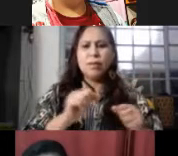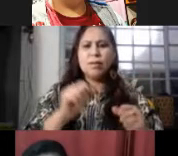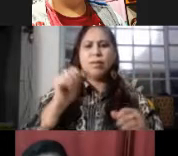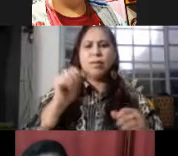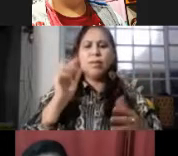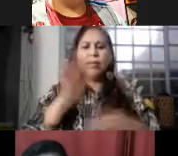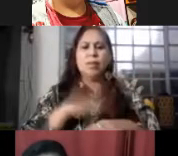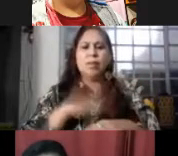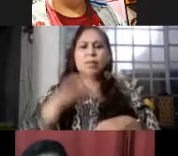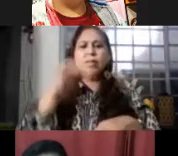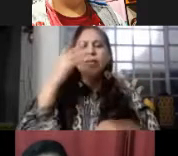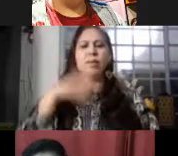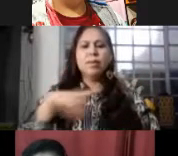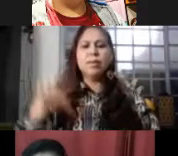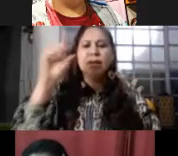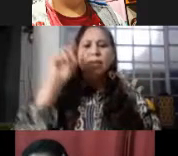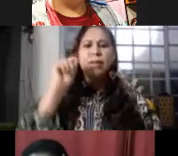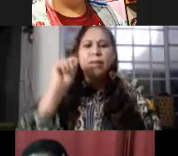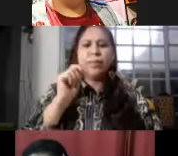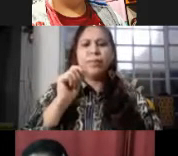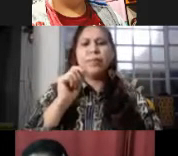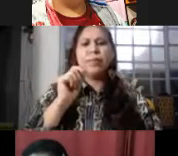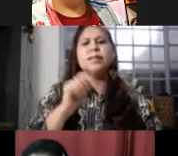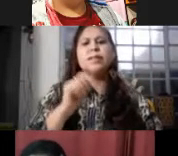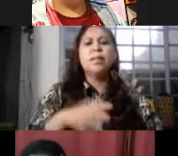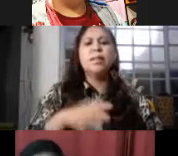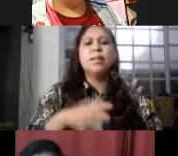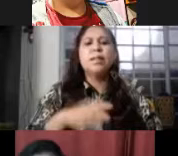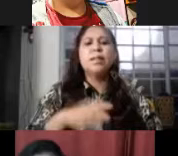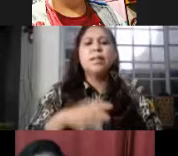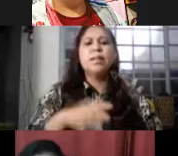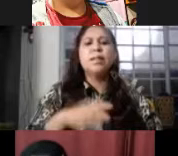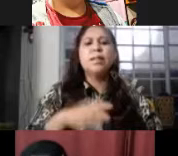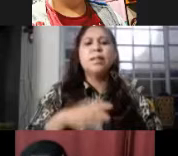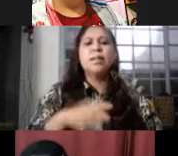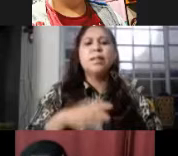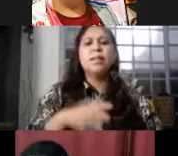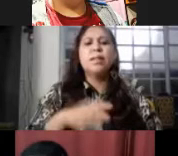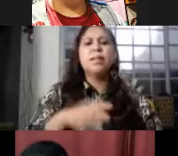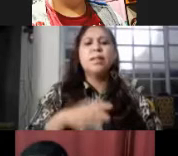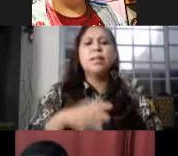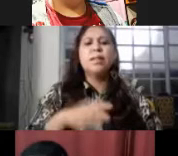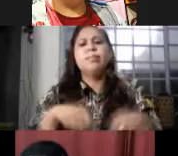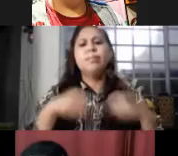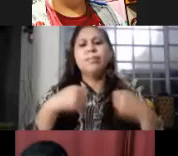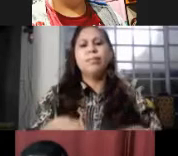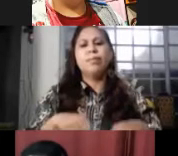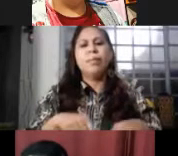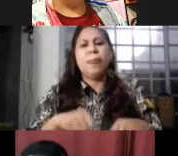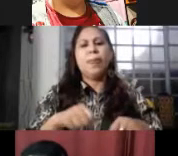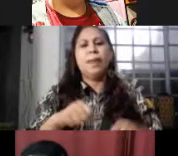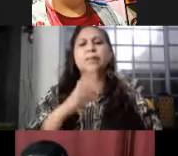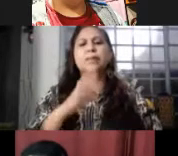era a flor mais linda do jardim, a única que suportou. Merece